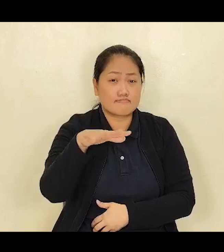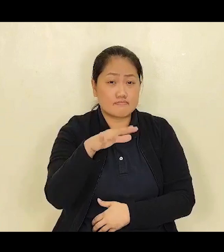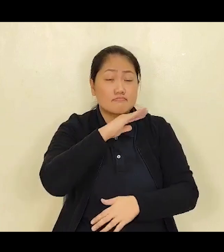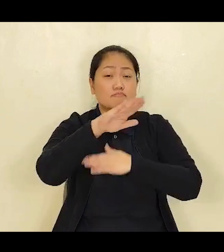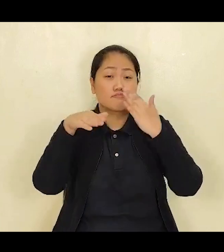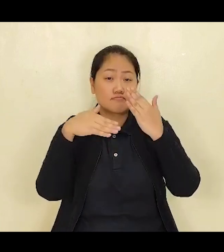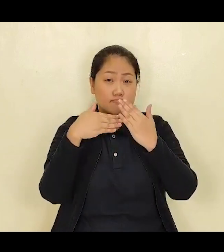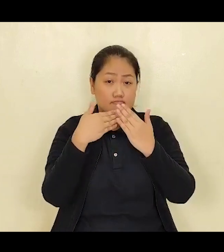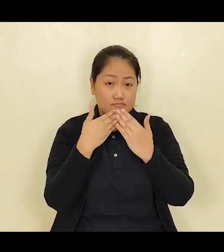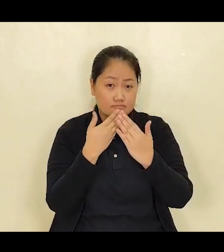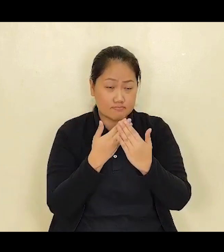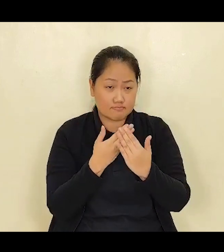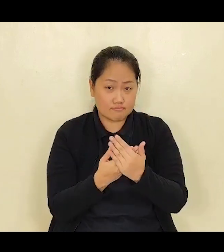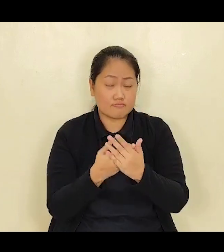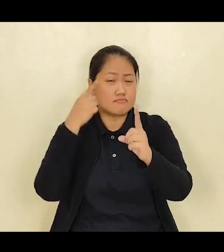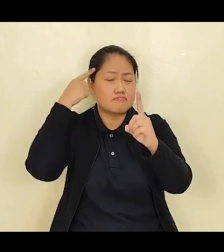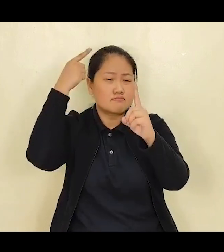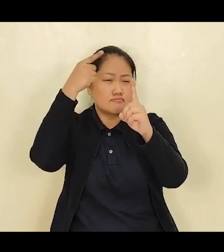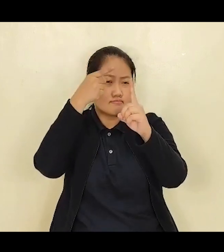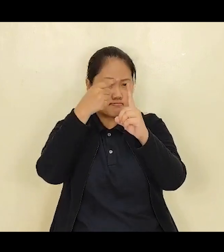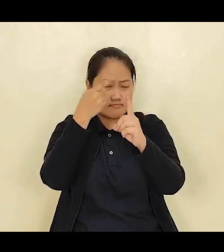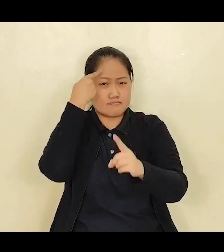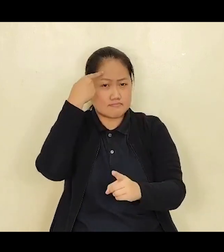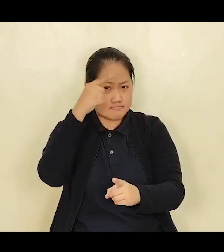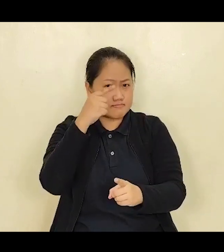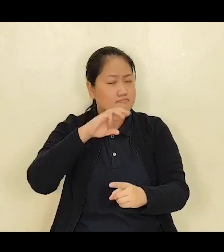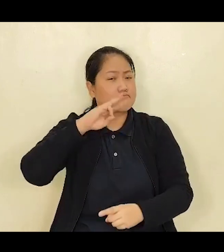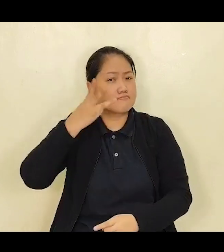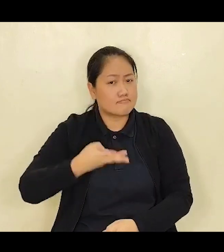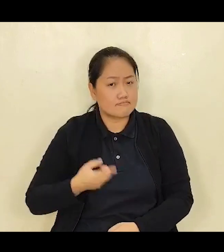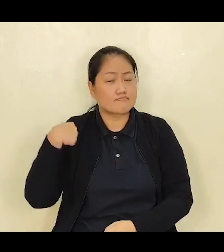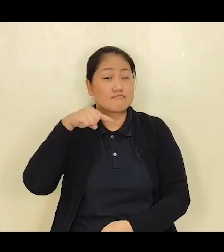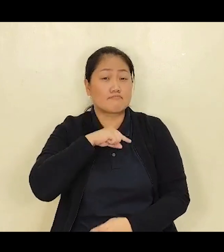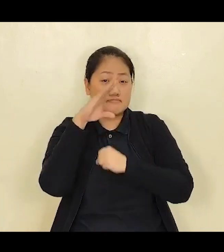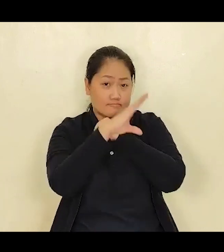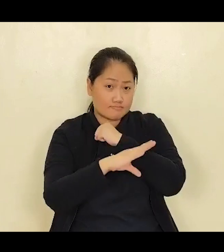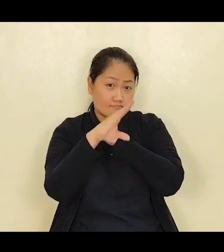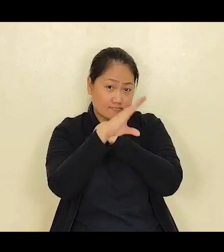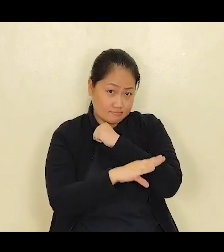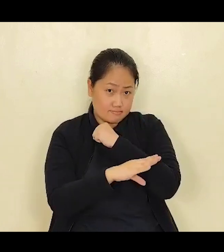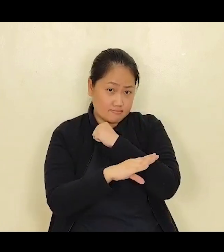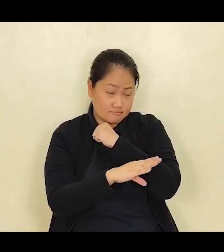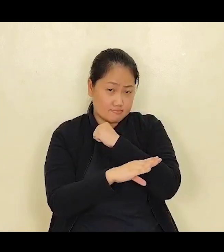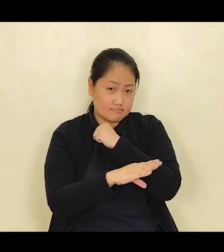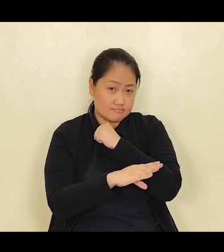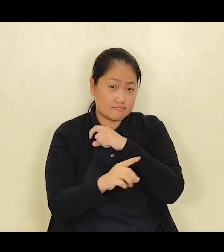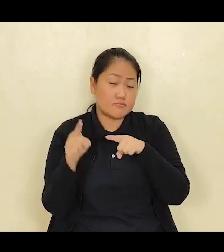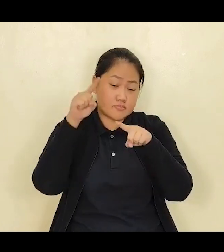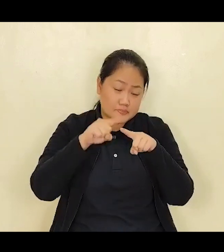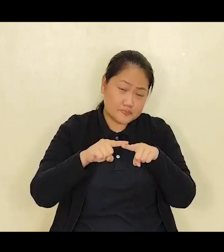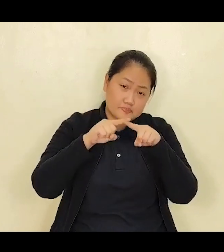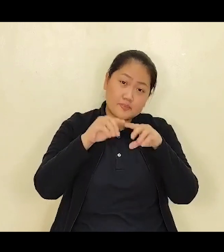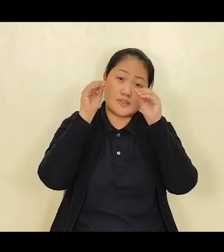rin. Lahat ng ating motibo ukol sa ikabubuti ng ating bansa na